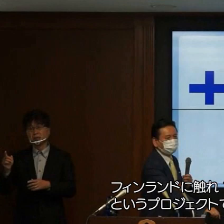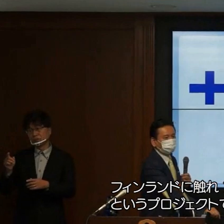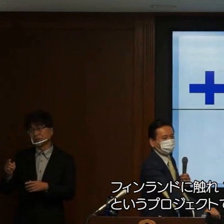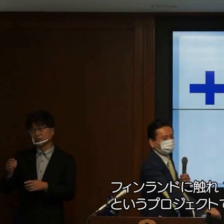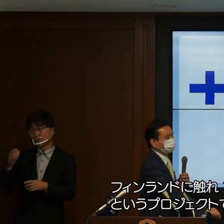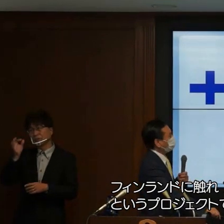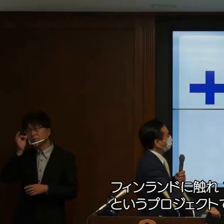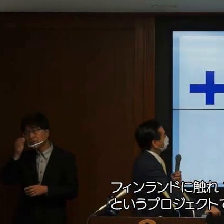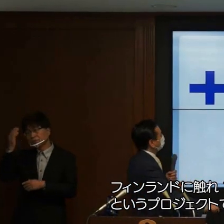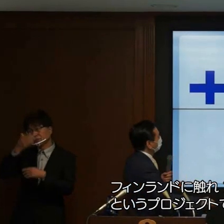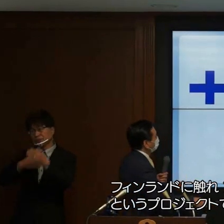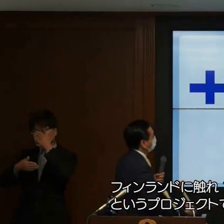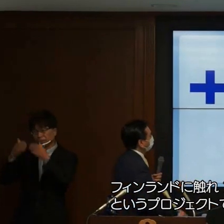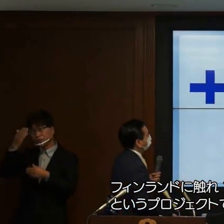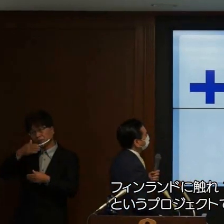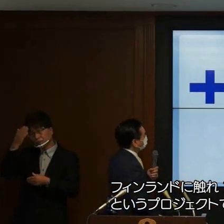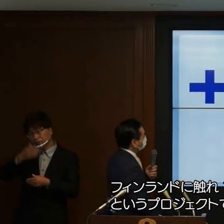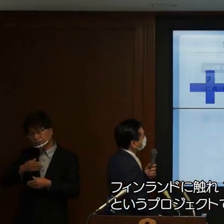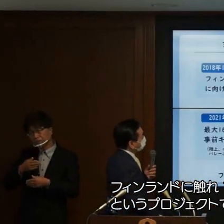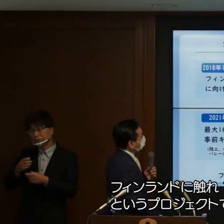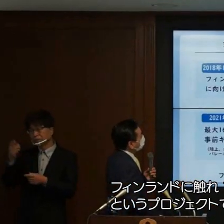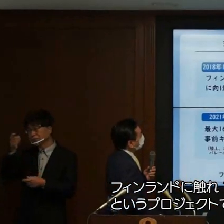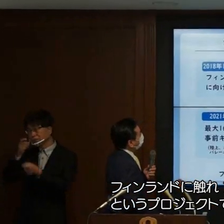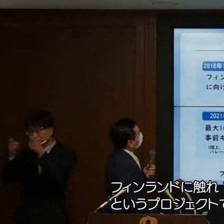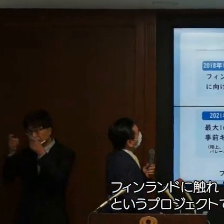ぶというプロジェクトであります。